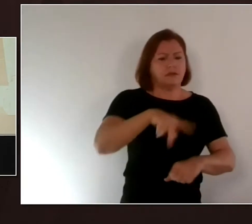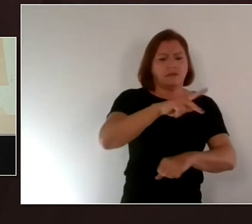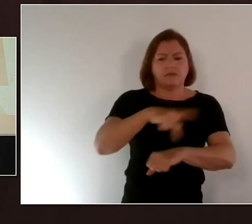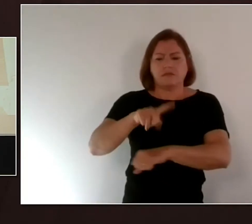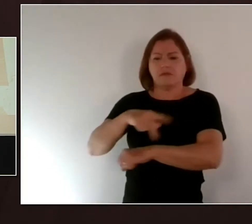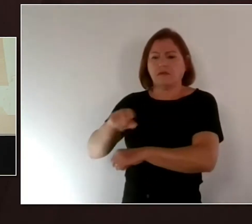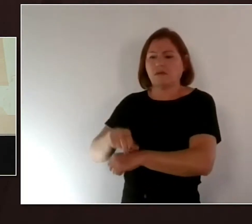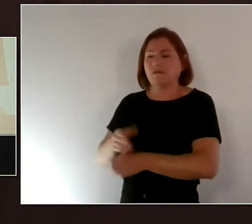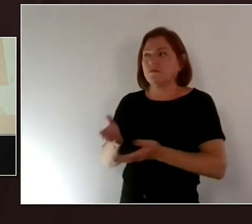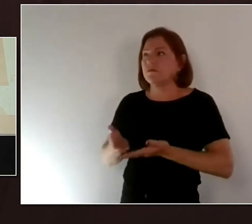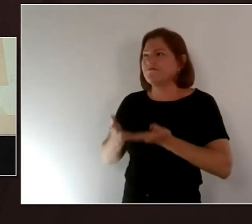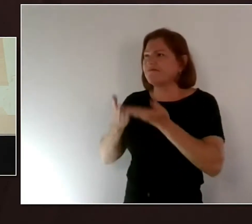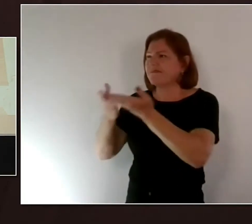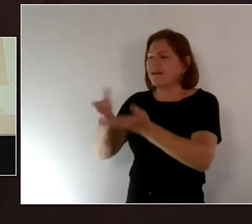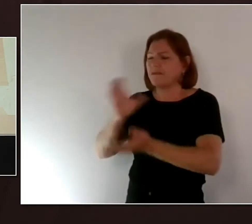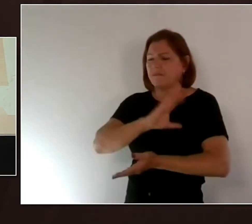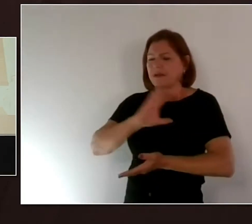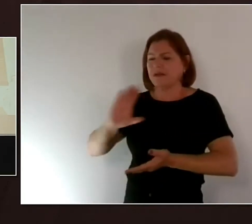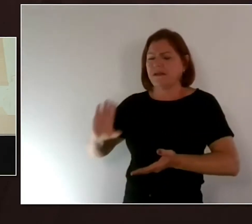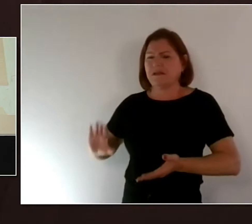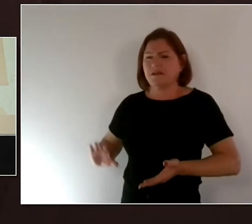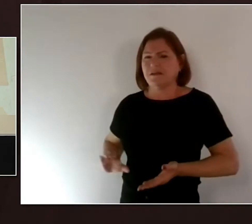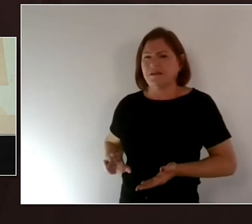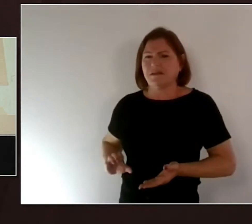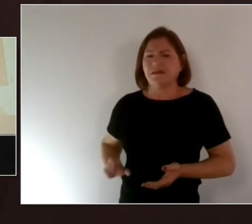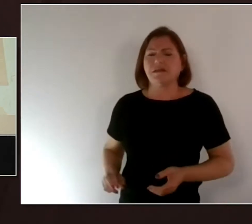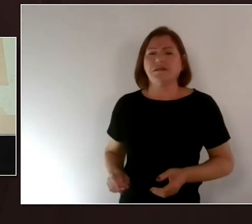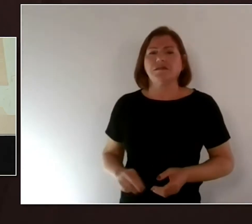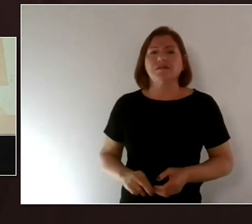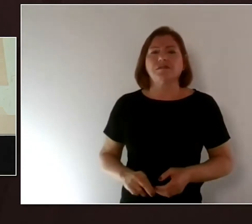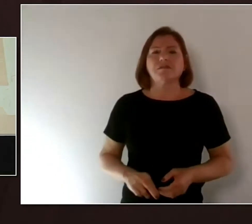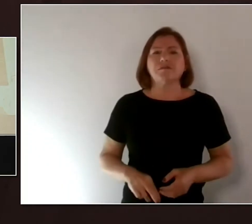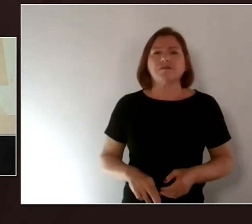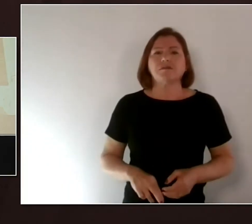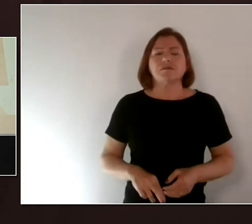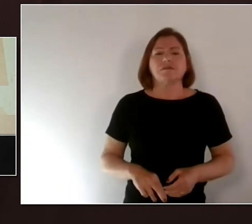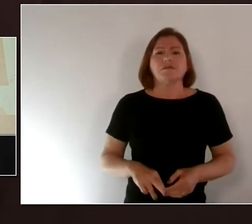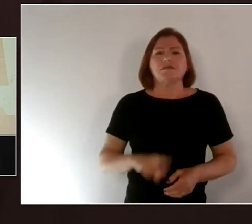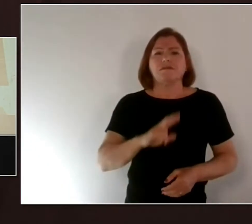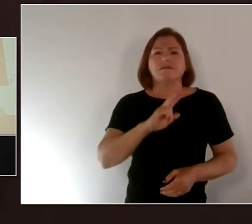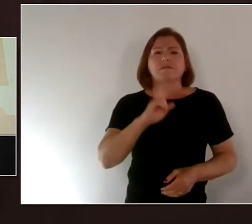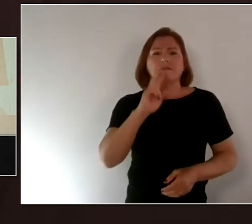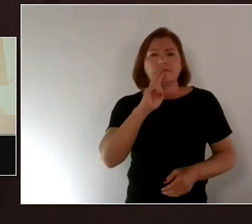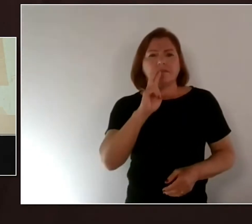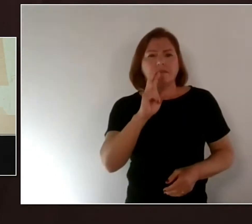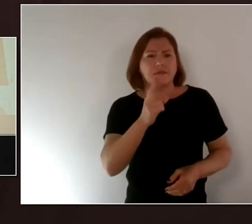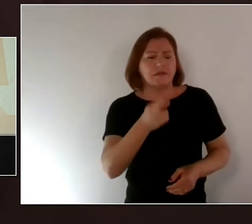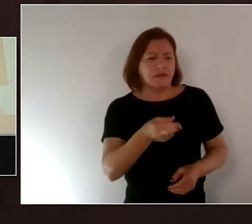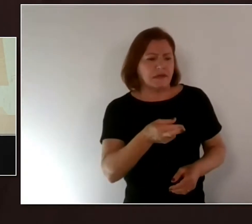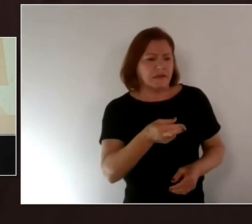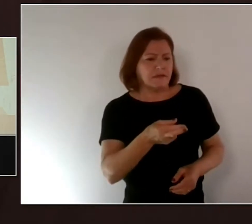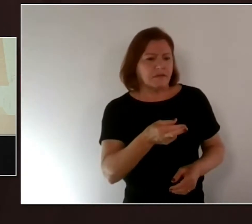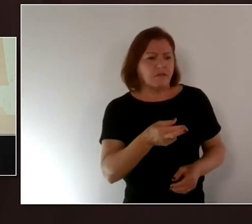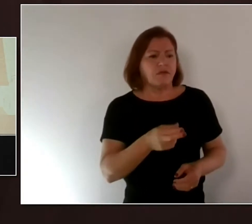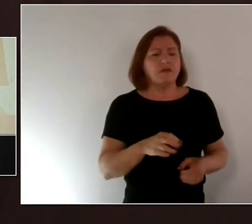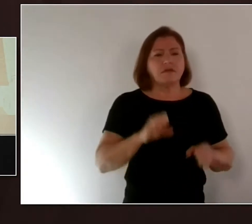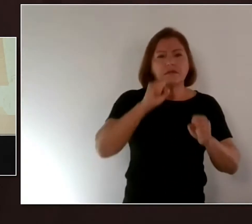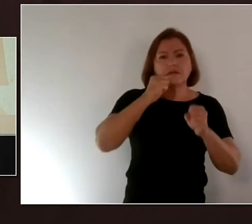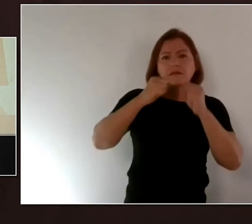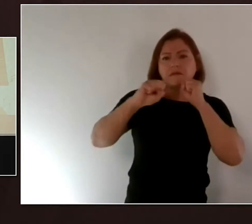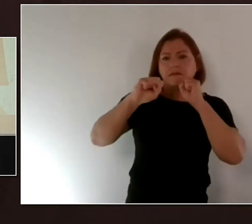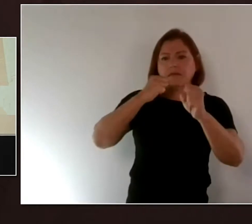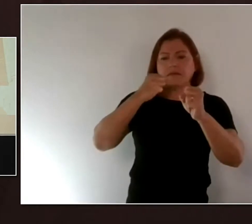a resposta está em Salmo 110. Senhor Jesus.